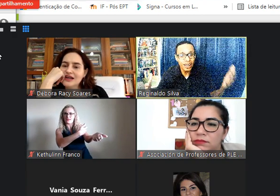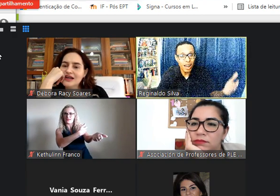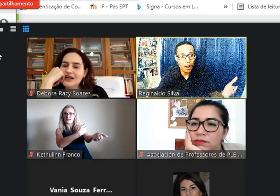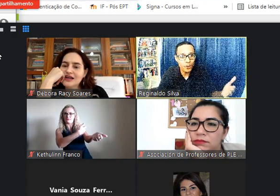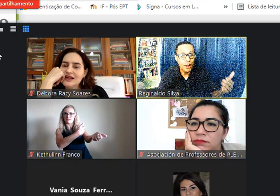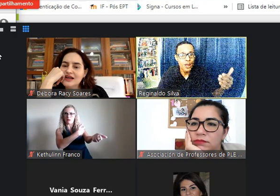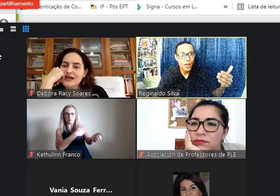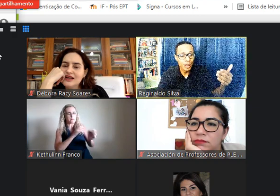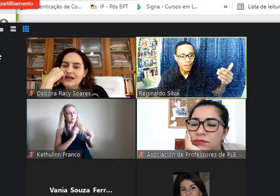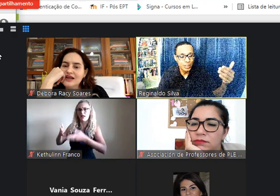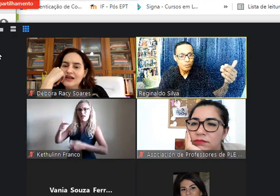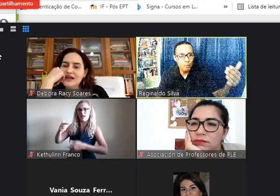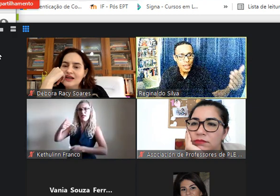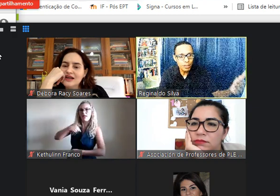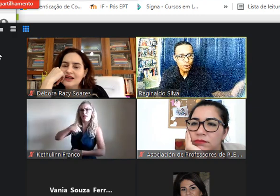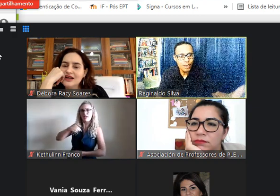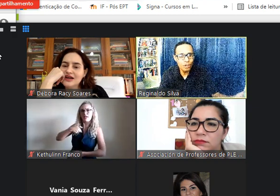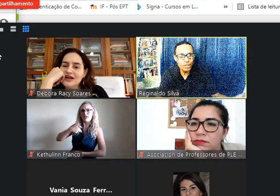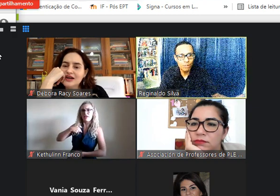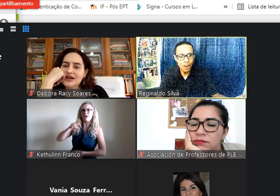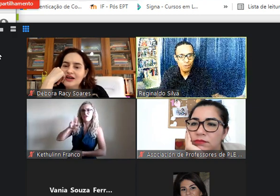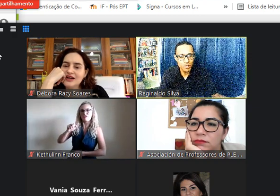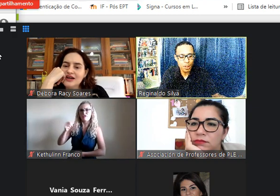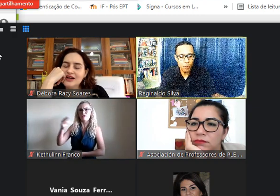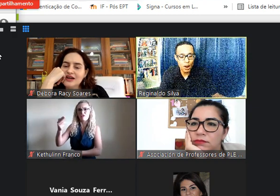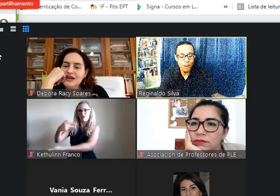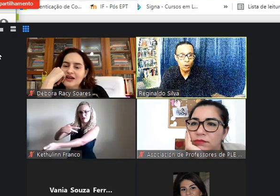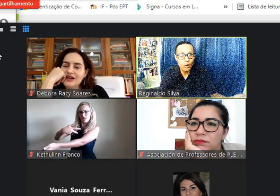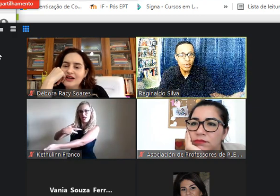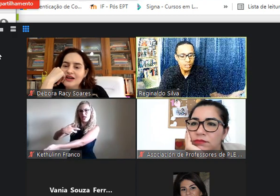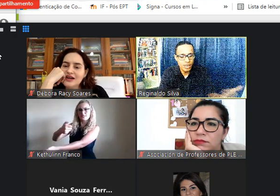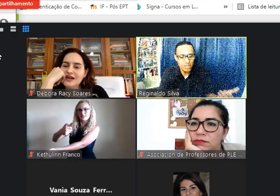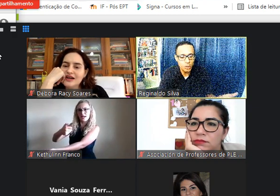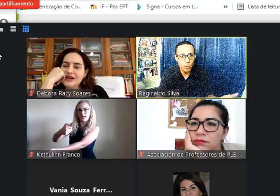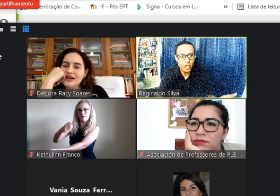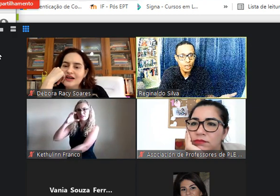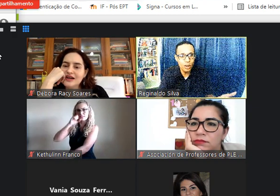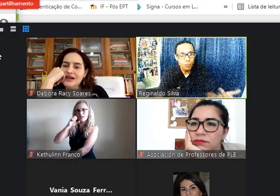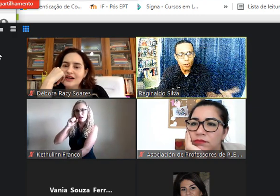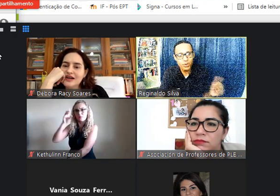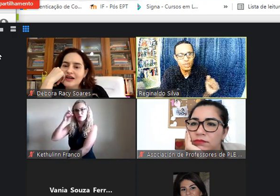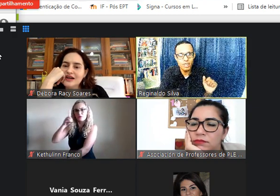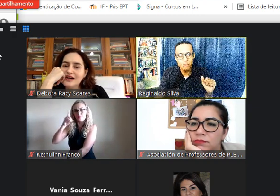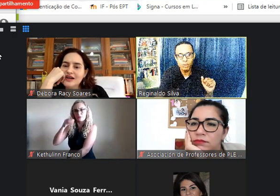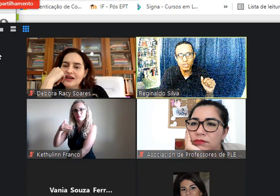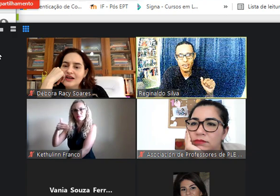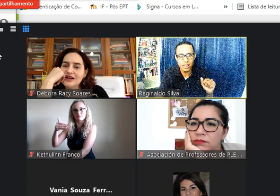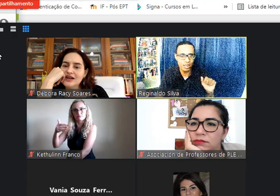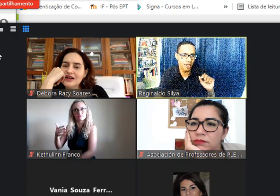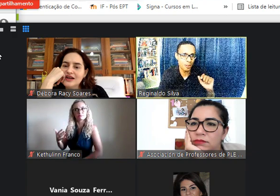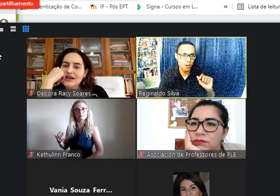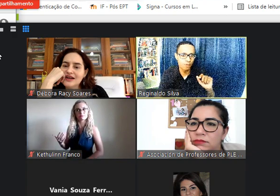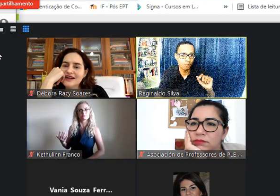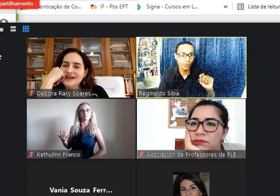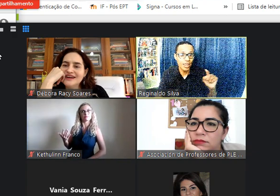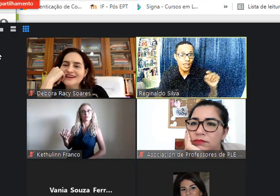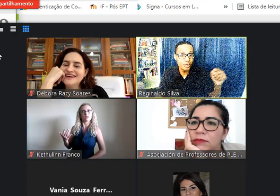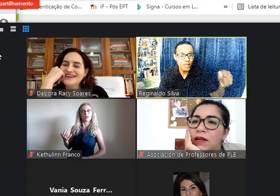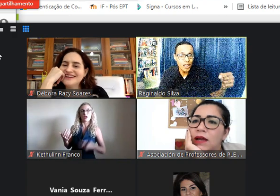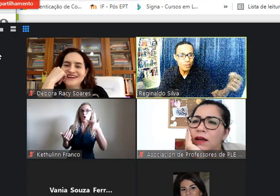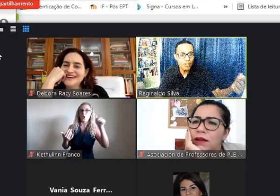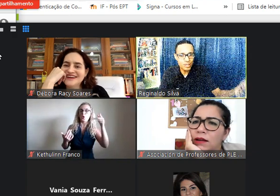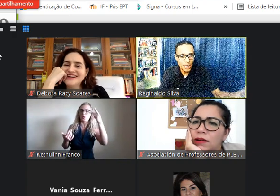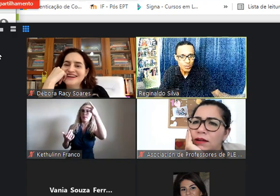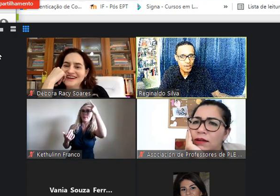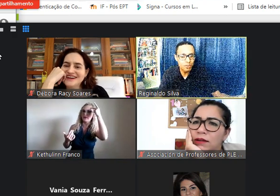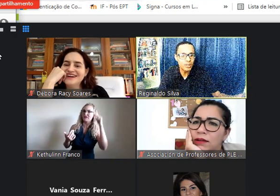que legal, no momento que eu estiver fazendo a prova, o que antecede um pouquinho, eu posso fazer exame de sangue. eles